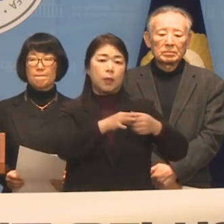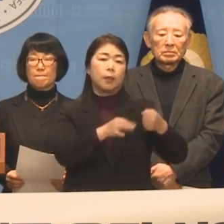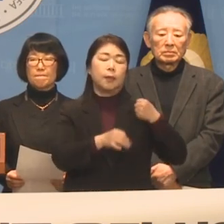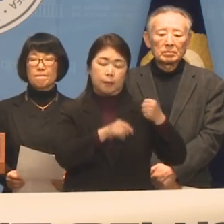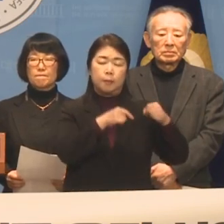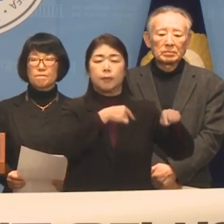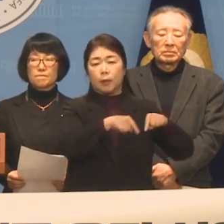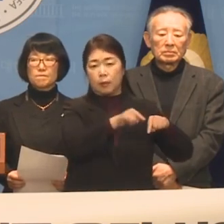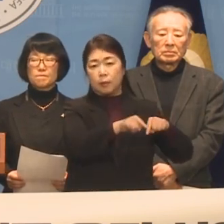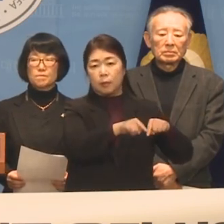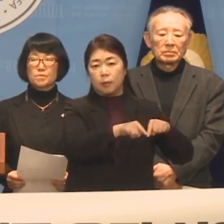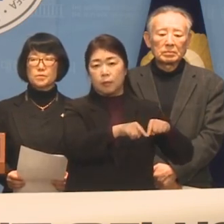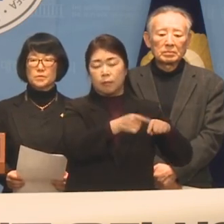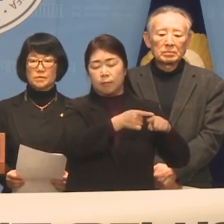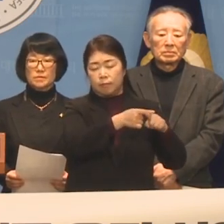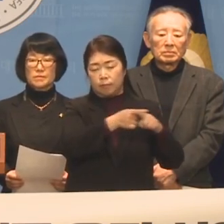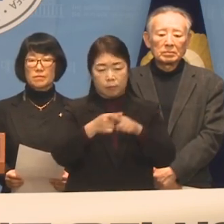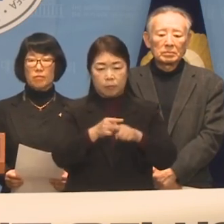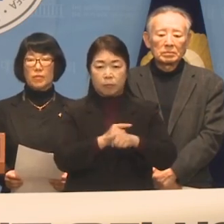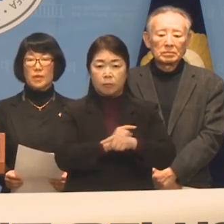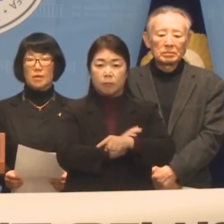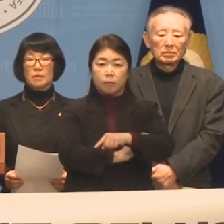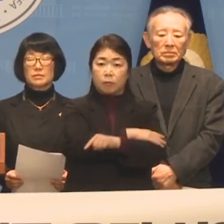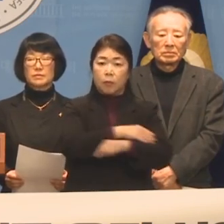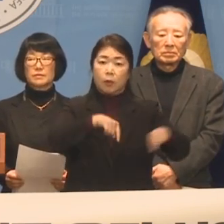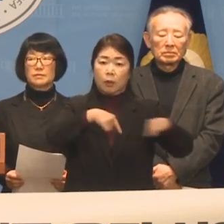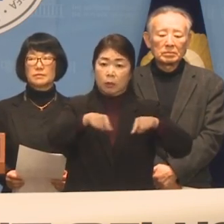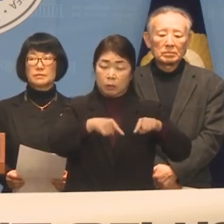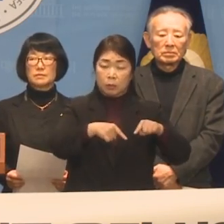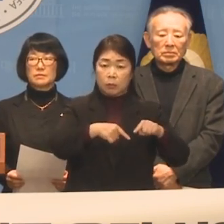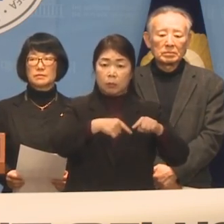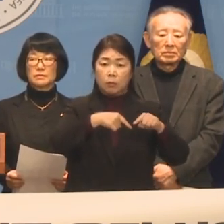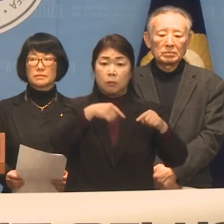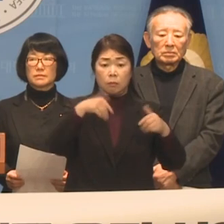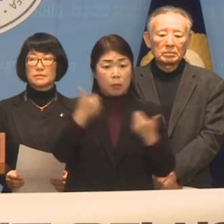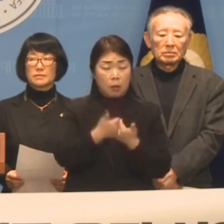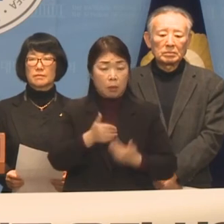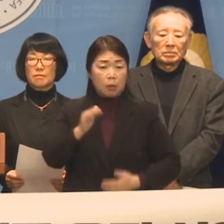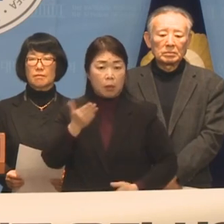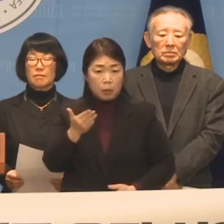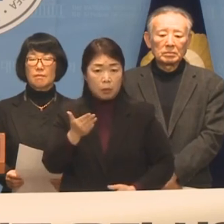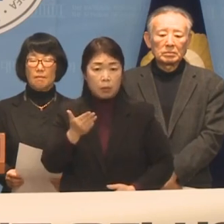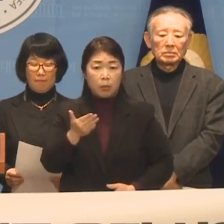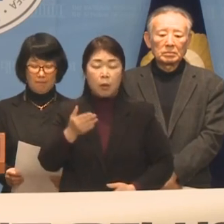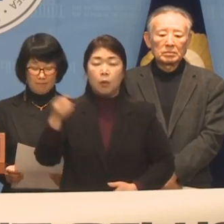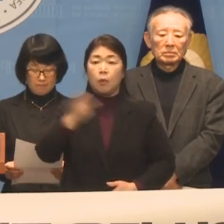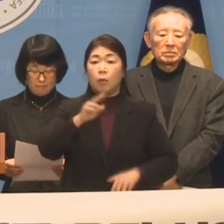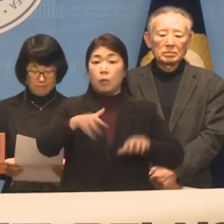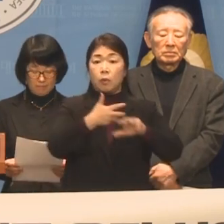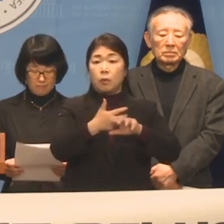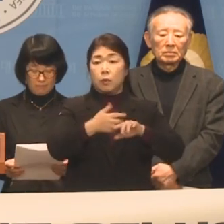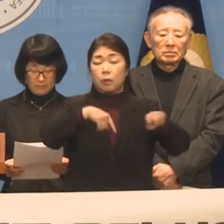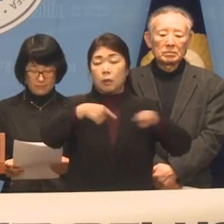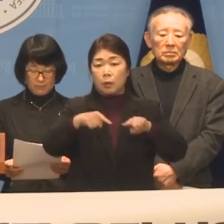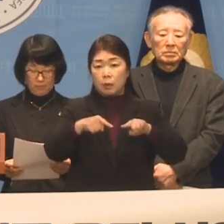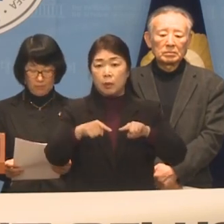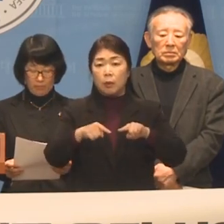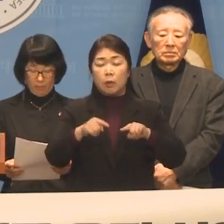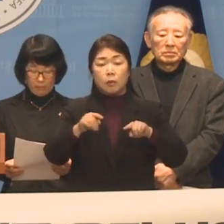국민의힘당이 막무가내식 그런 역행, 정치개혁에 역행하고,